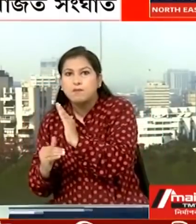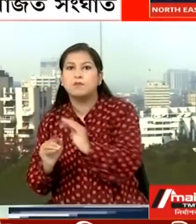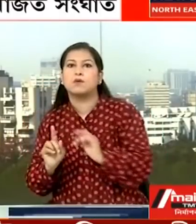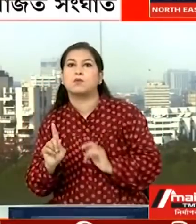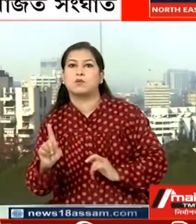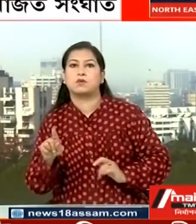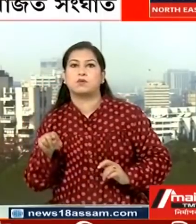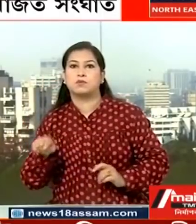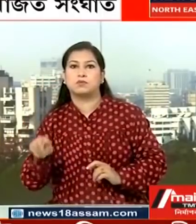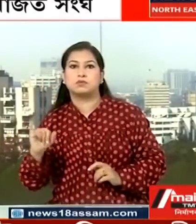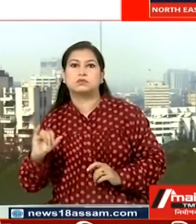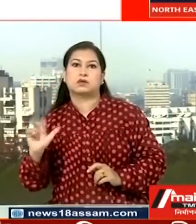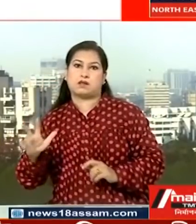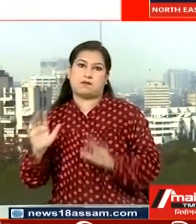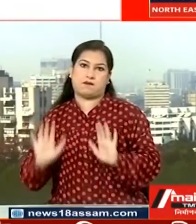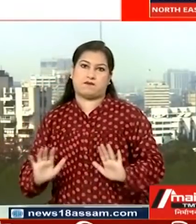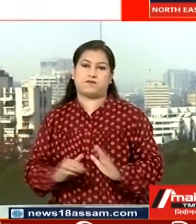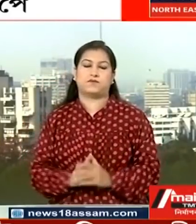हो गई है।